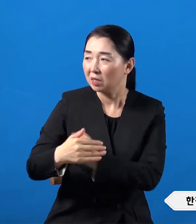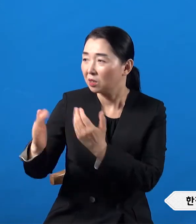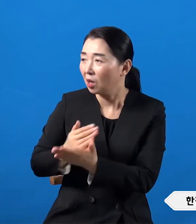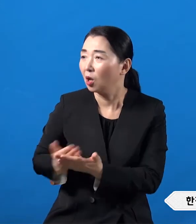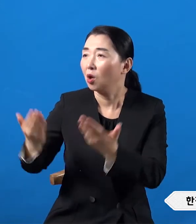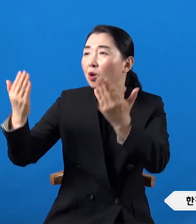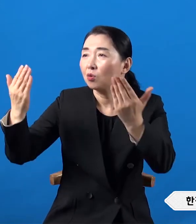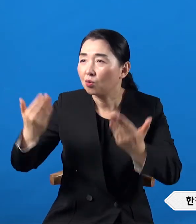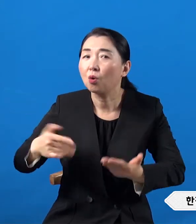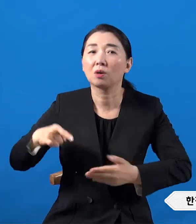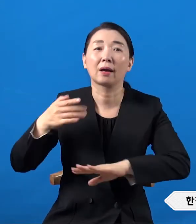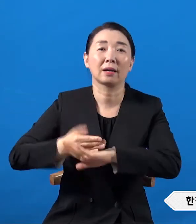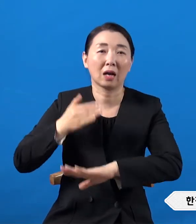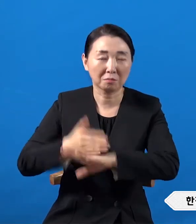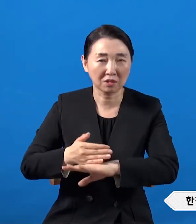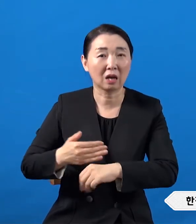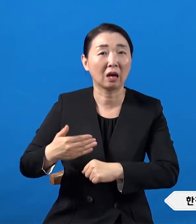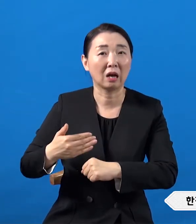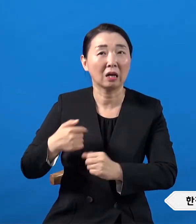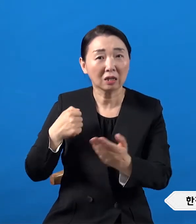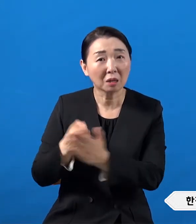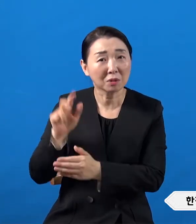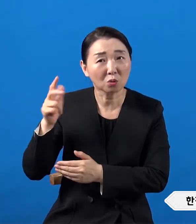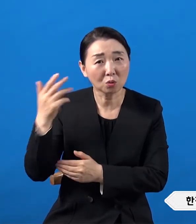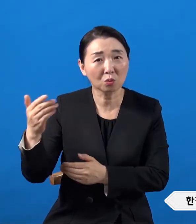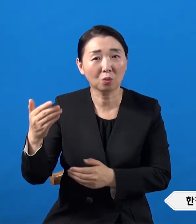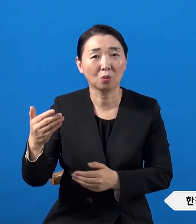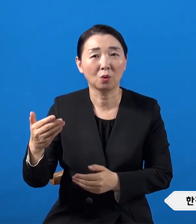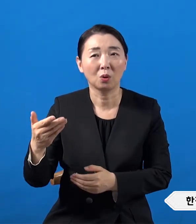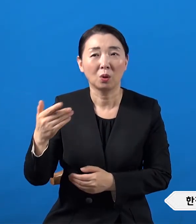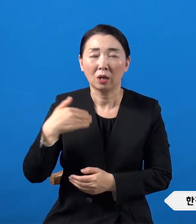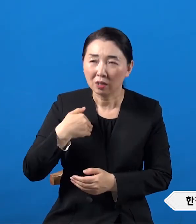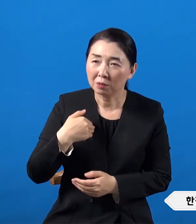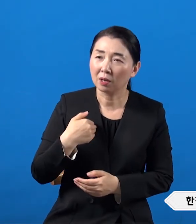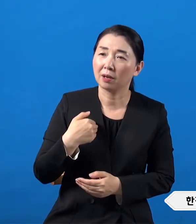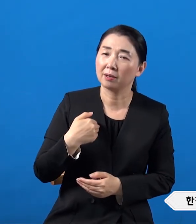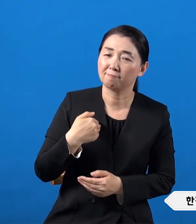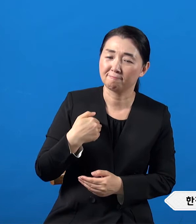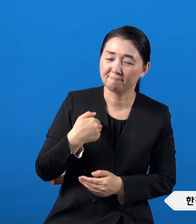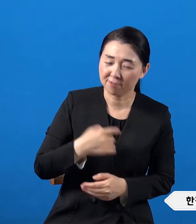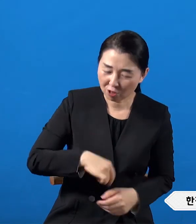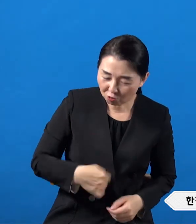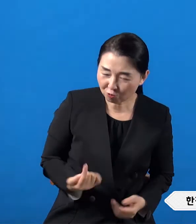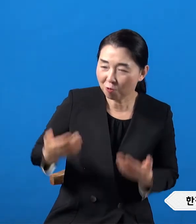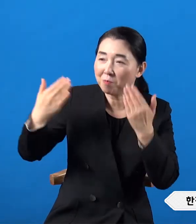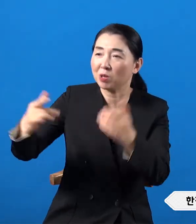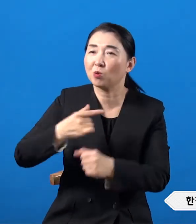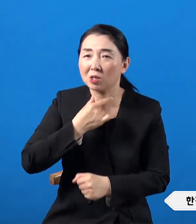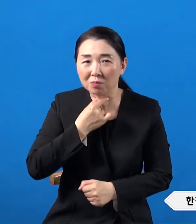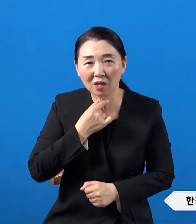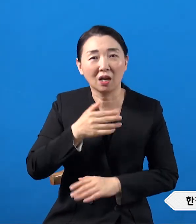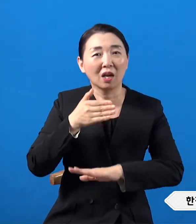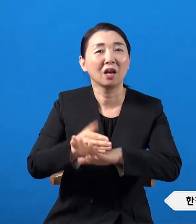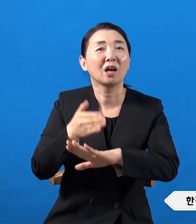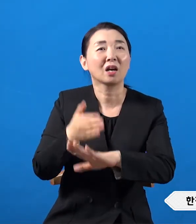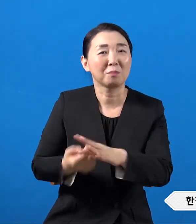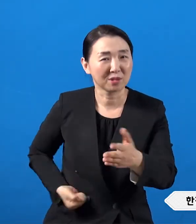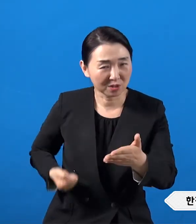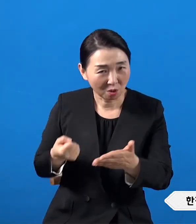주신 은혜가 너무 감사해서 그래서 내가 이렇게 나 자신을 바치겠습니다.